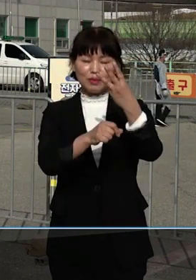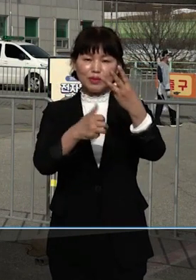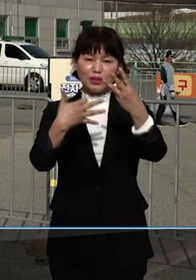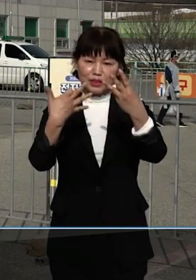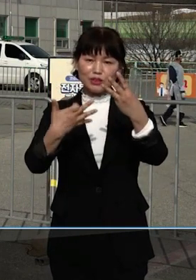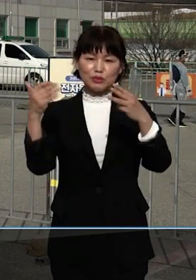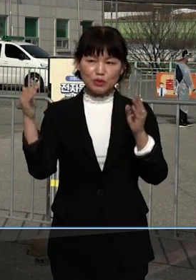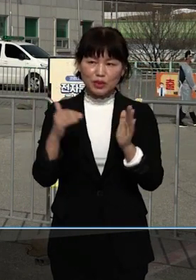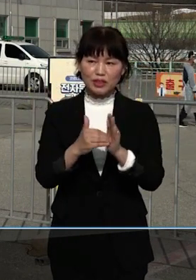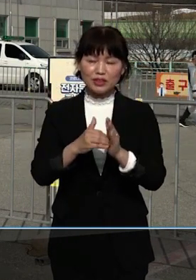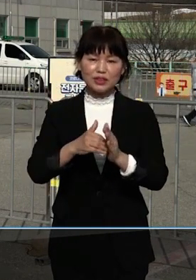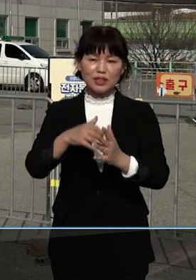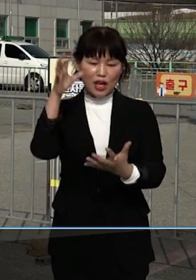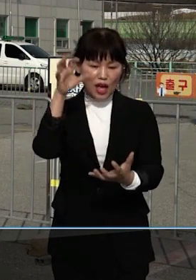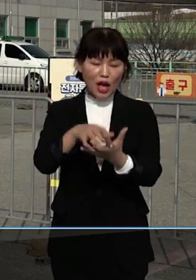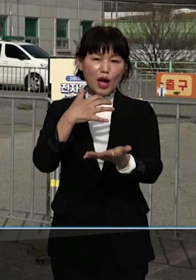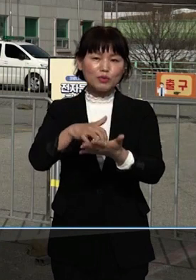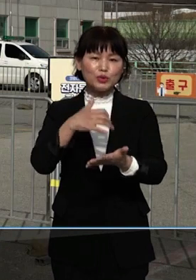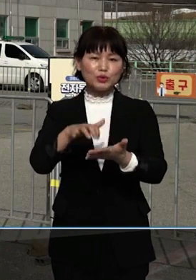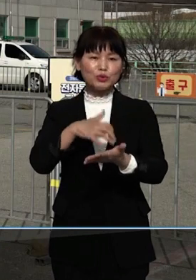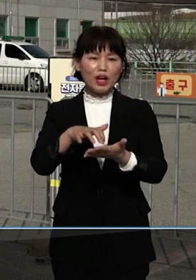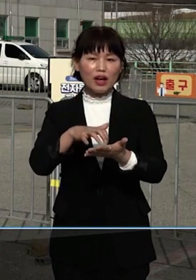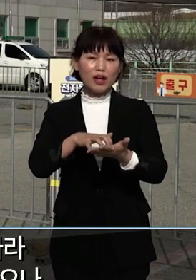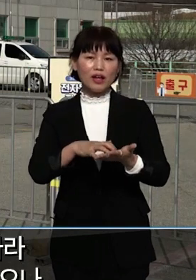누적 확진자가 발생하였습니다.